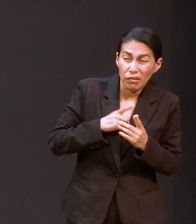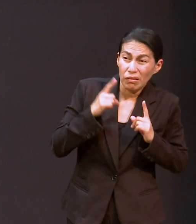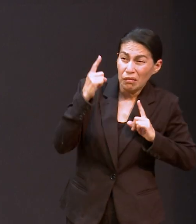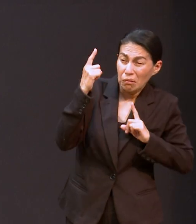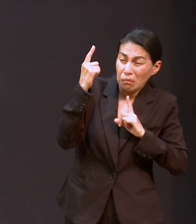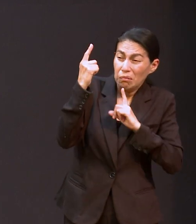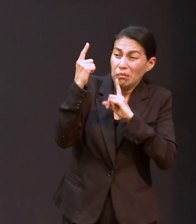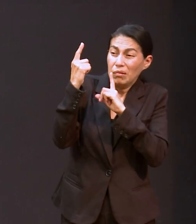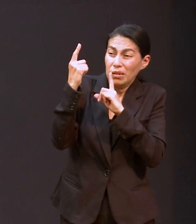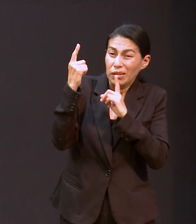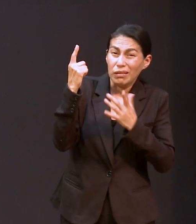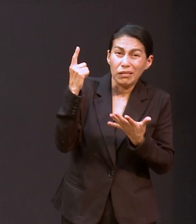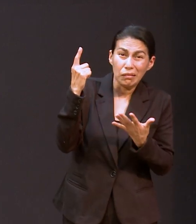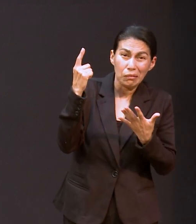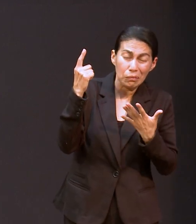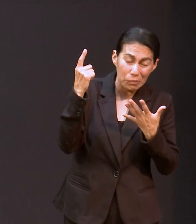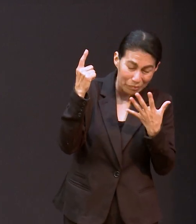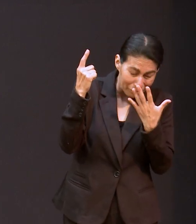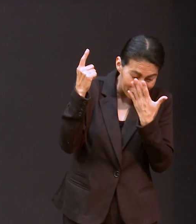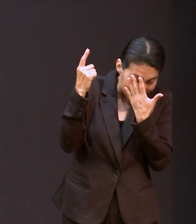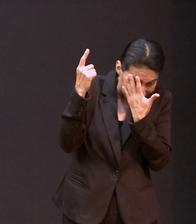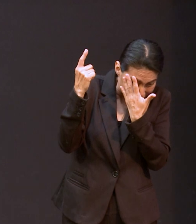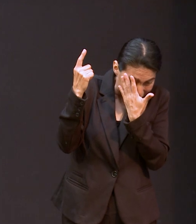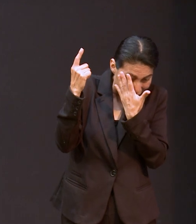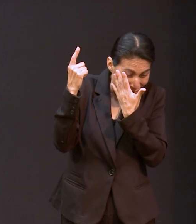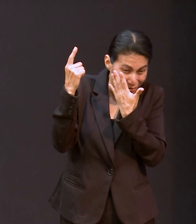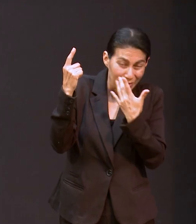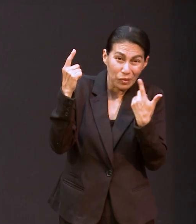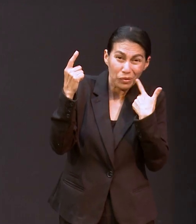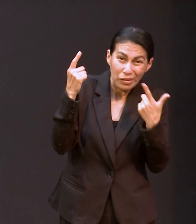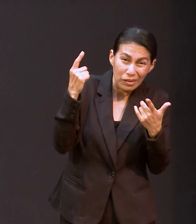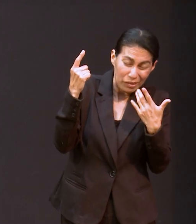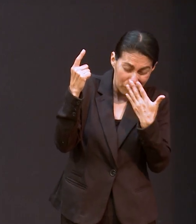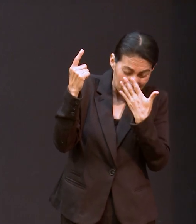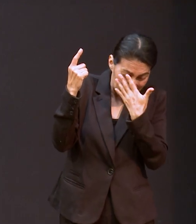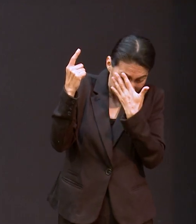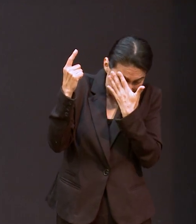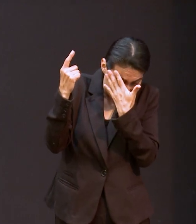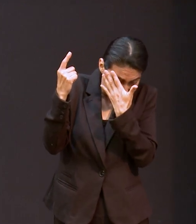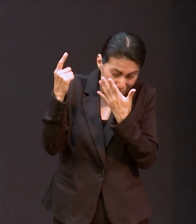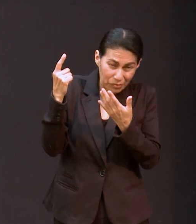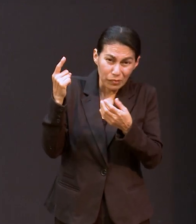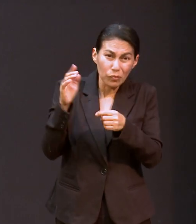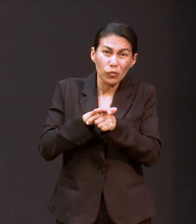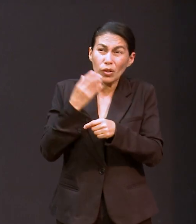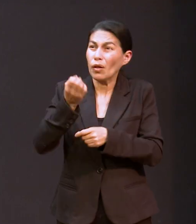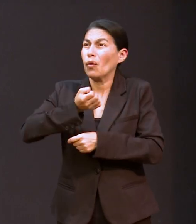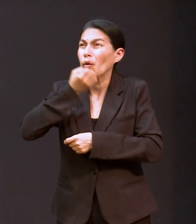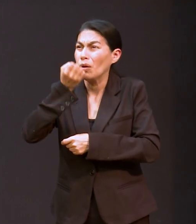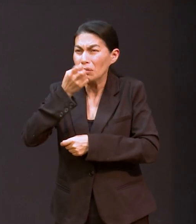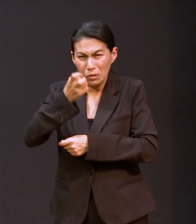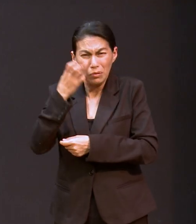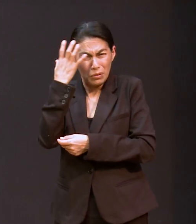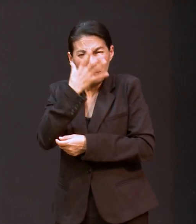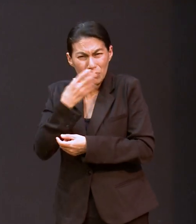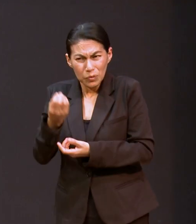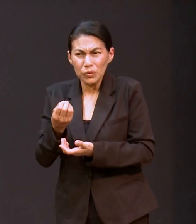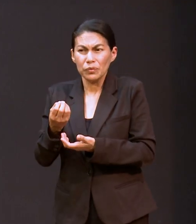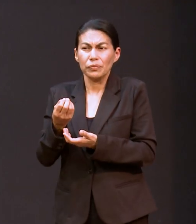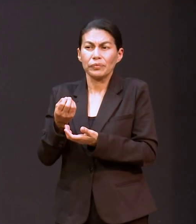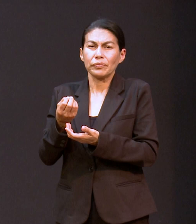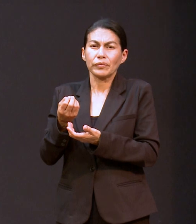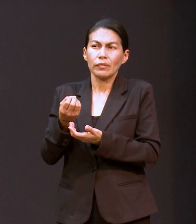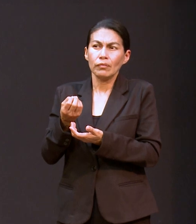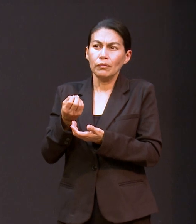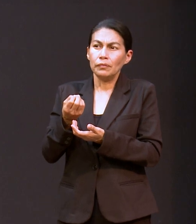aproximarse a un Dios santo Cómo cómo llegar ante él porque la oración es una